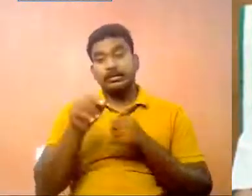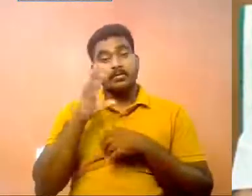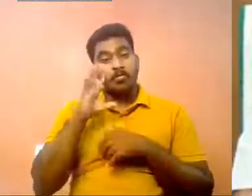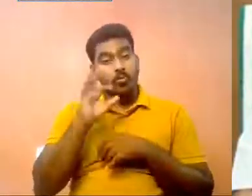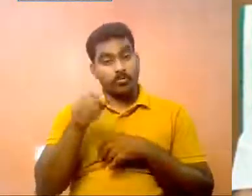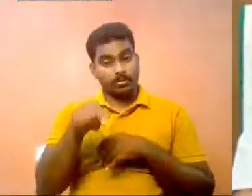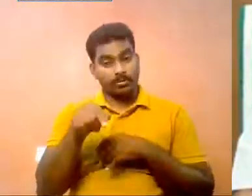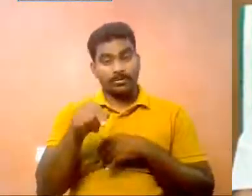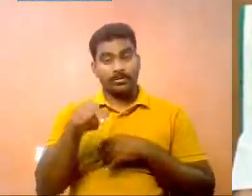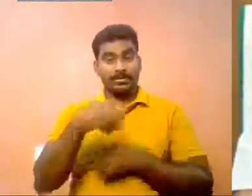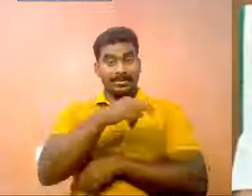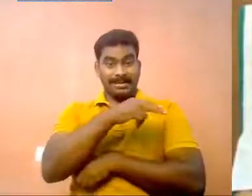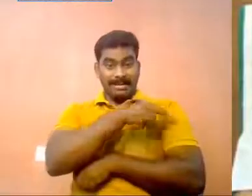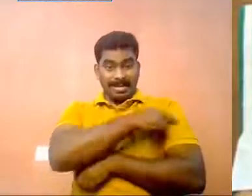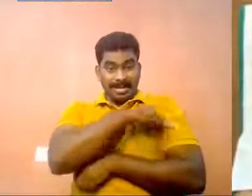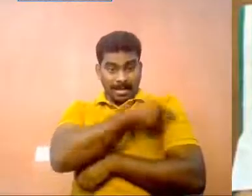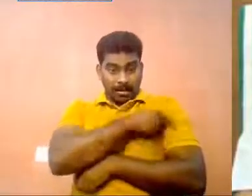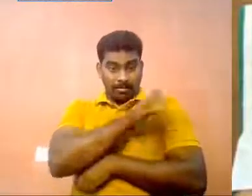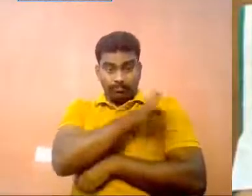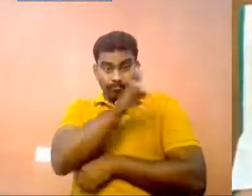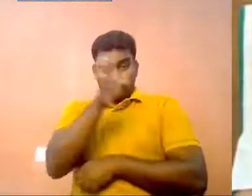അങ്ങോട്ട് പോകാൻ പറ്റാത്ത നില